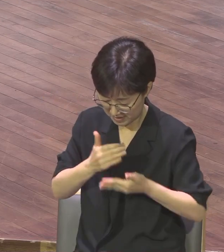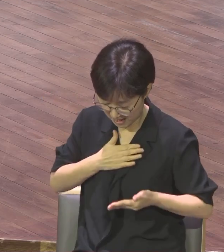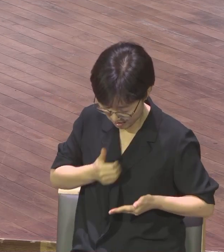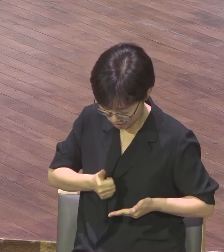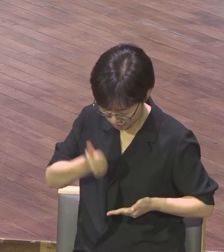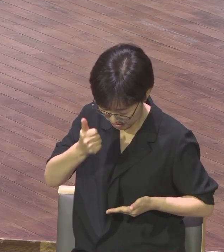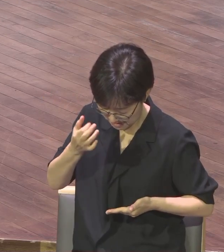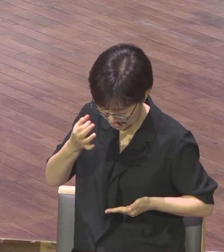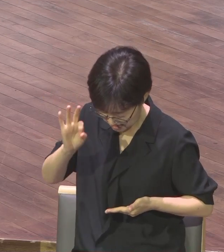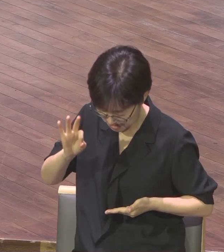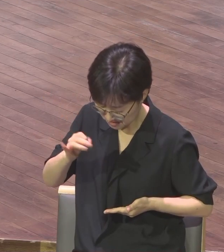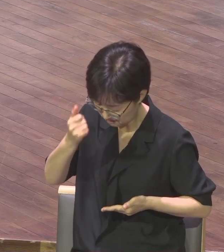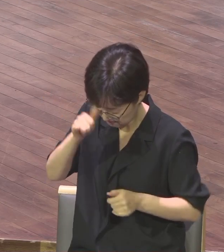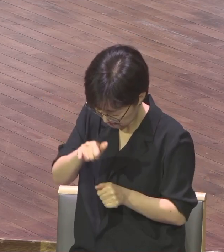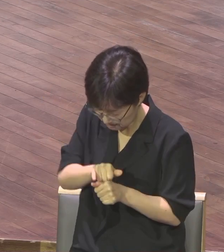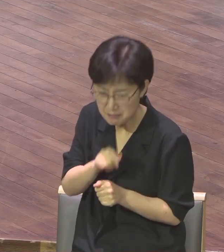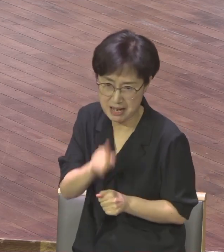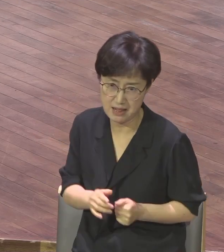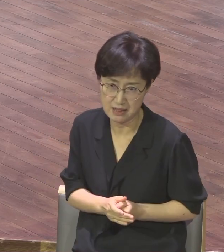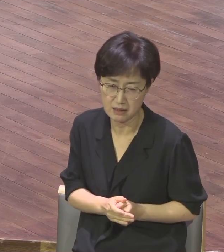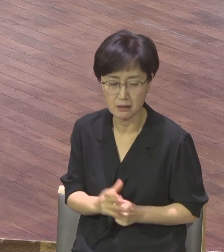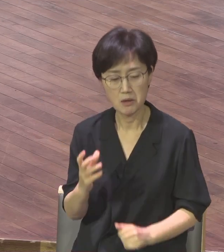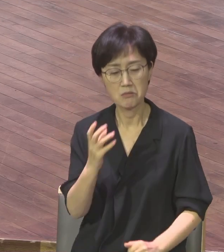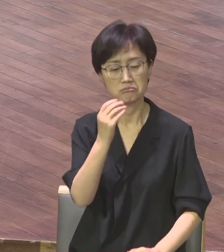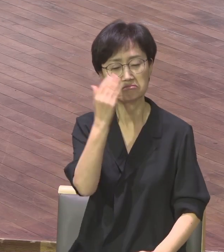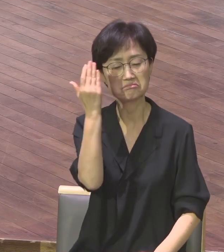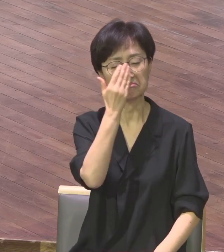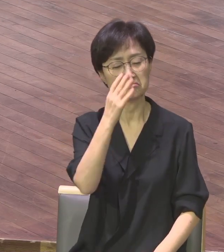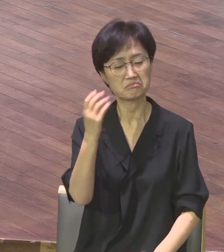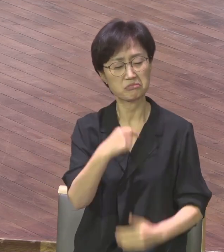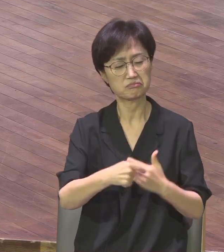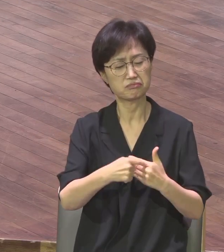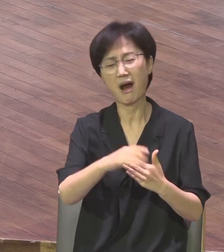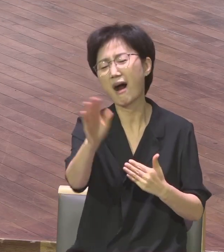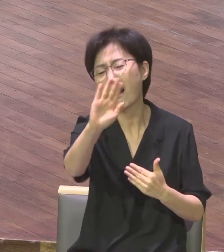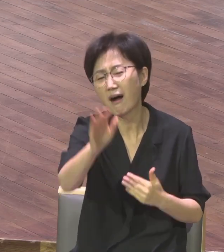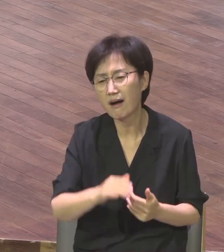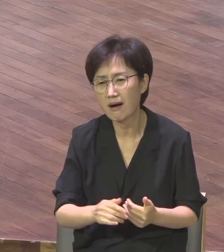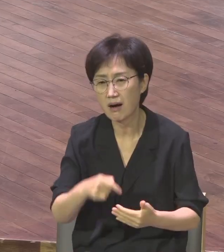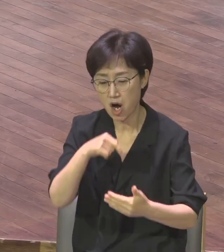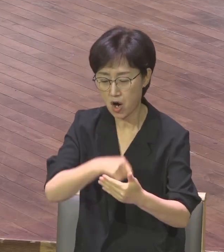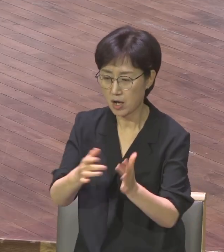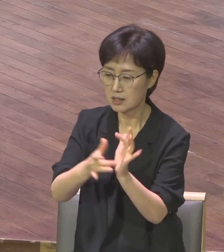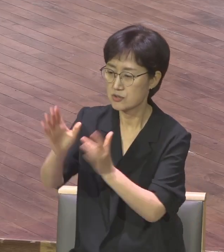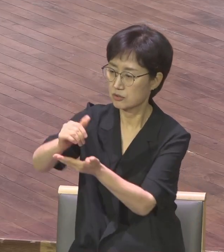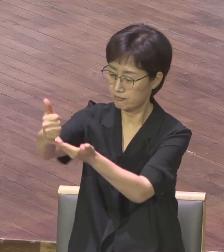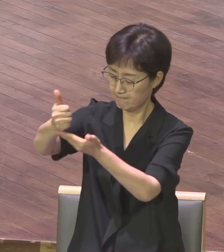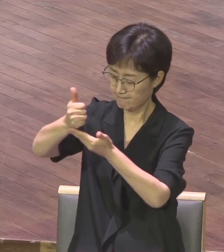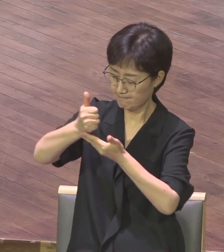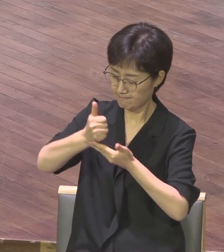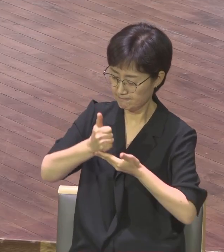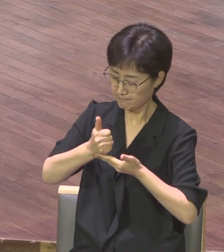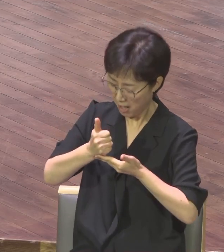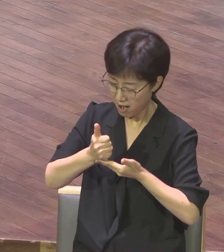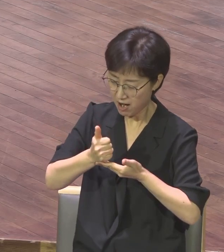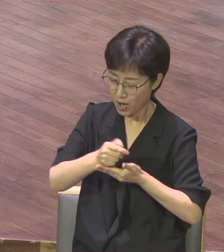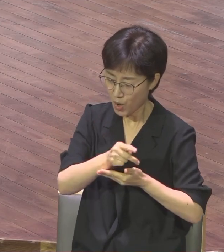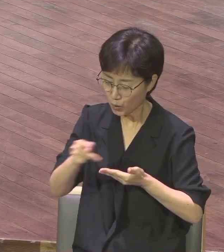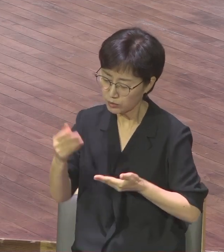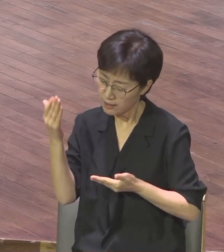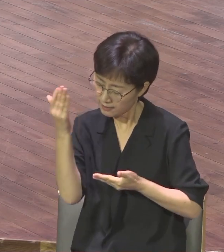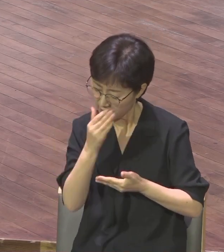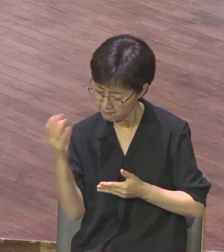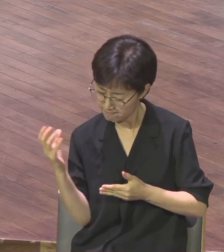그럽니다. 거룩하라 그 말이 아니에요. 예수 그리스도를 주인으로 모시고 사는 사람이 경건한 삶을